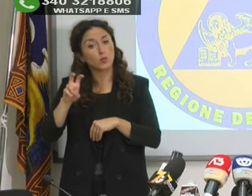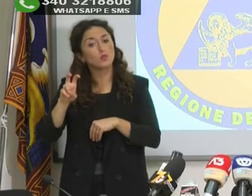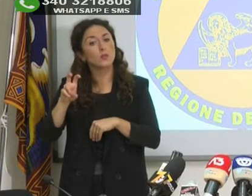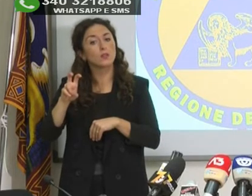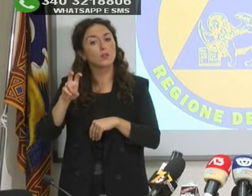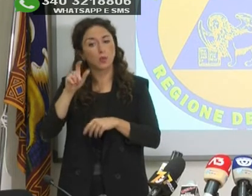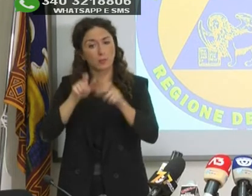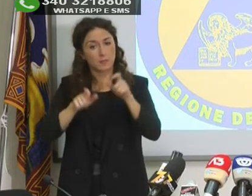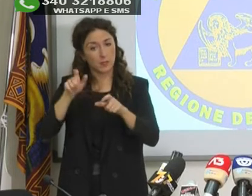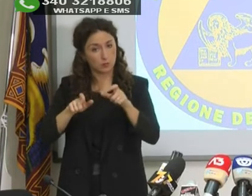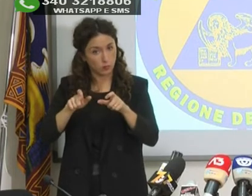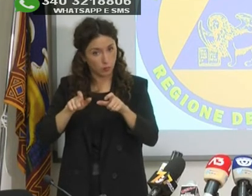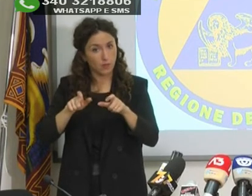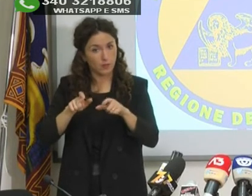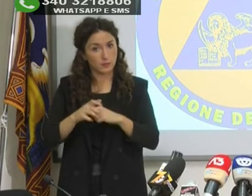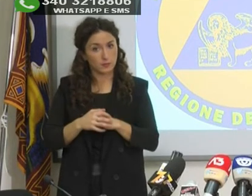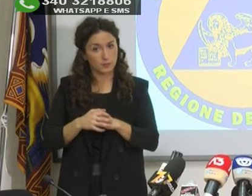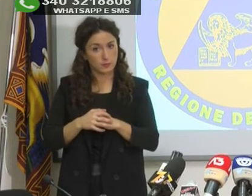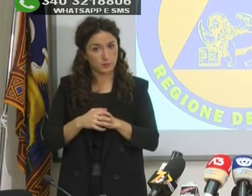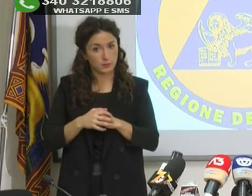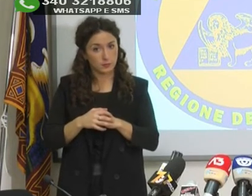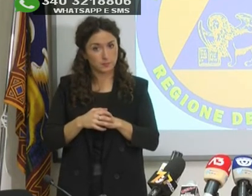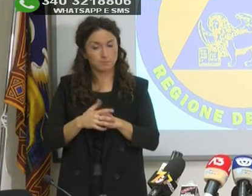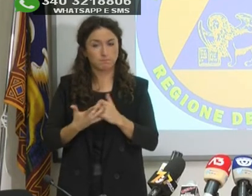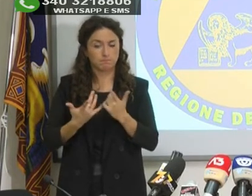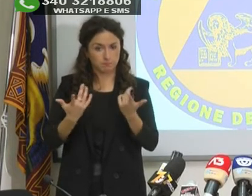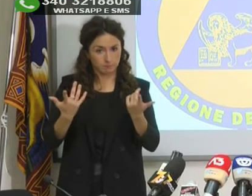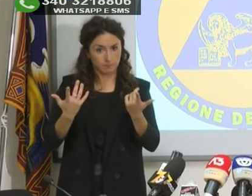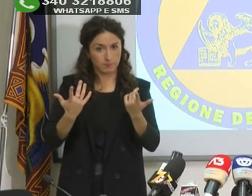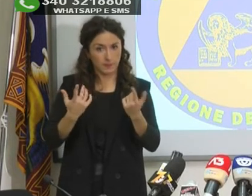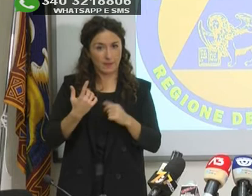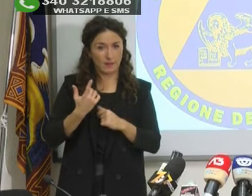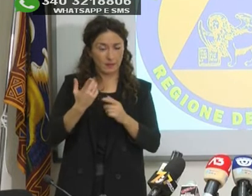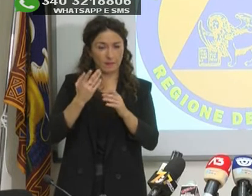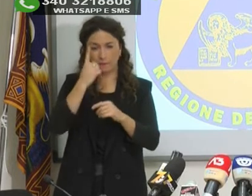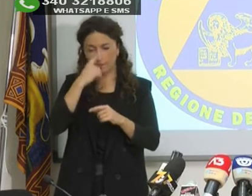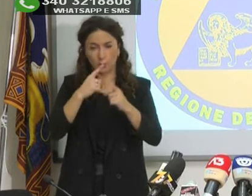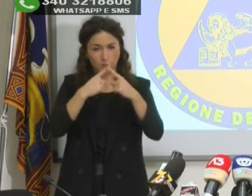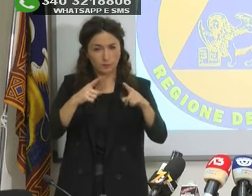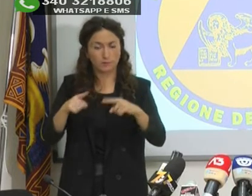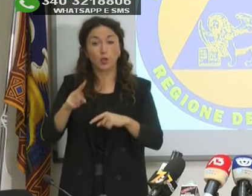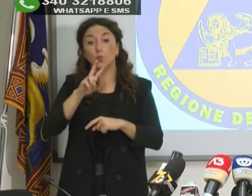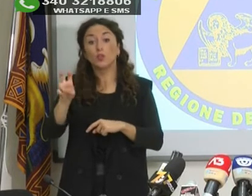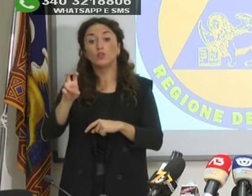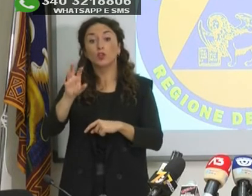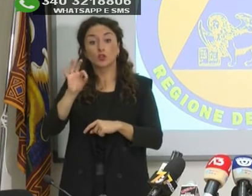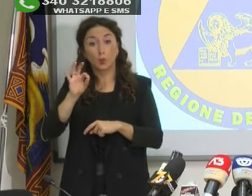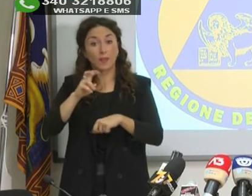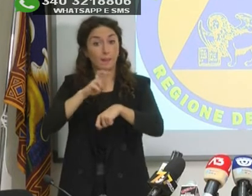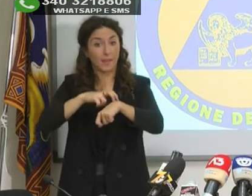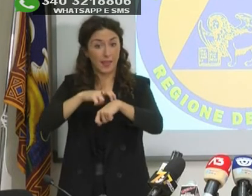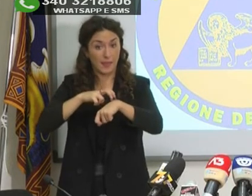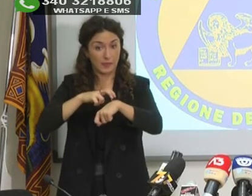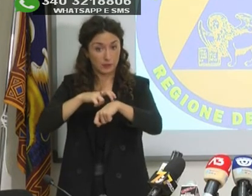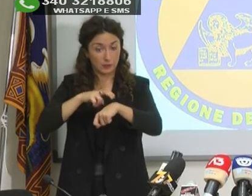2.200 persone, sempre tra i vari profili, di cui 250 sono medici, quelli